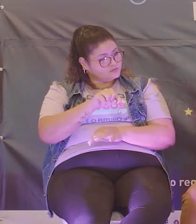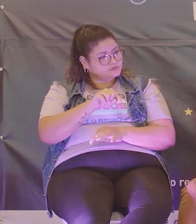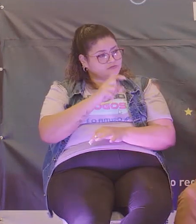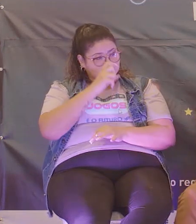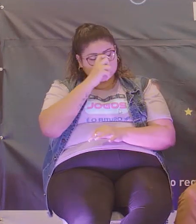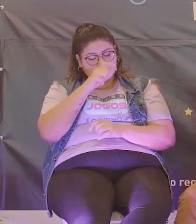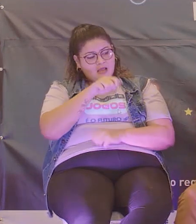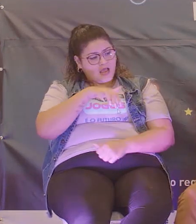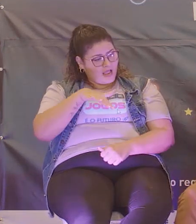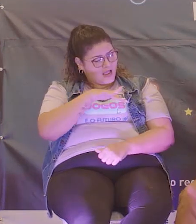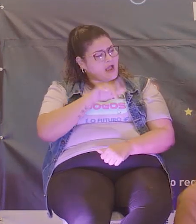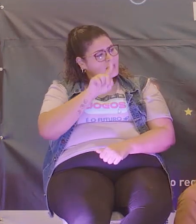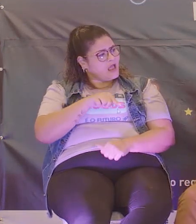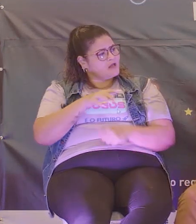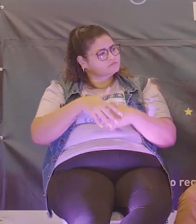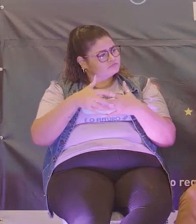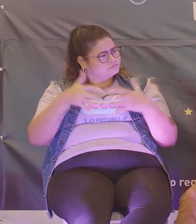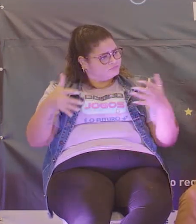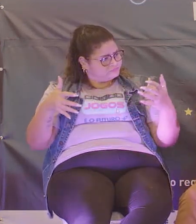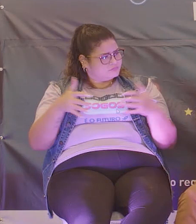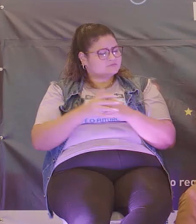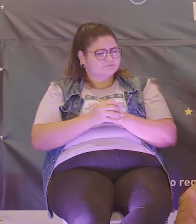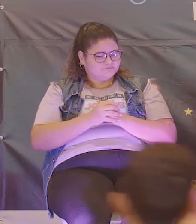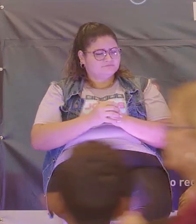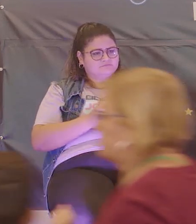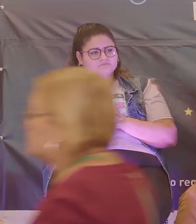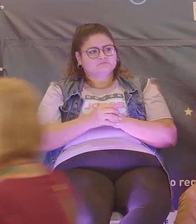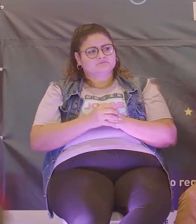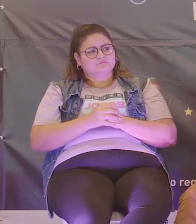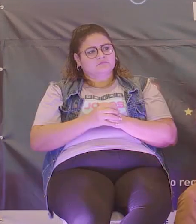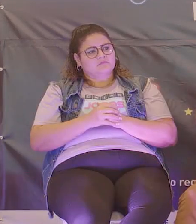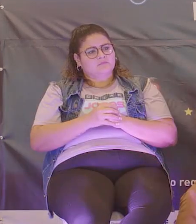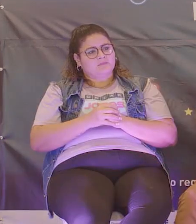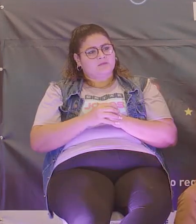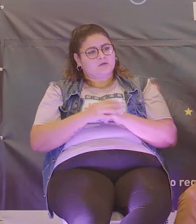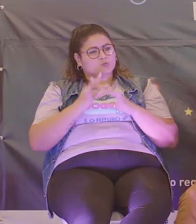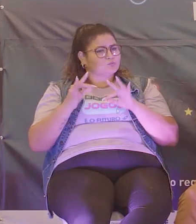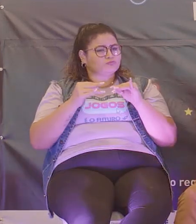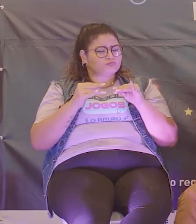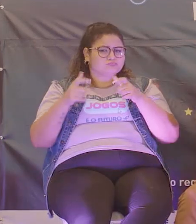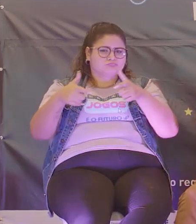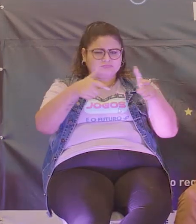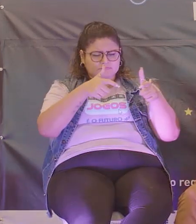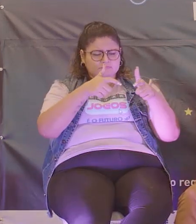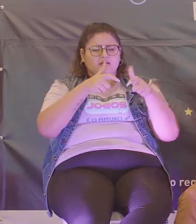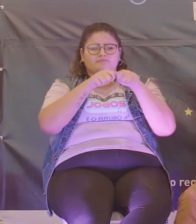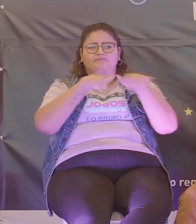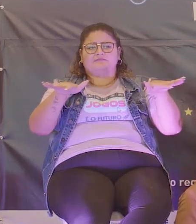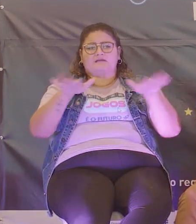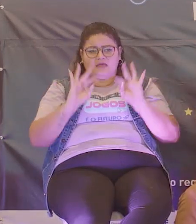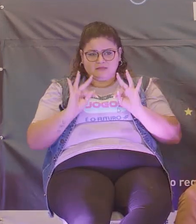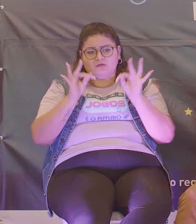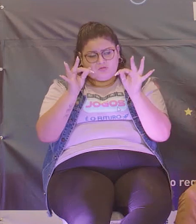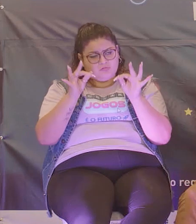está crescendo o tempo todo, né? E veio para ficar, né? Ela entra em todas as outras áreas que tem, assim. Então não